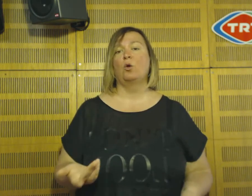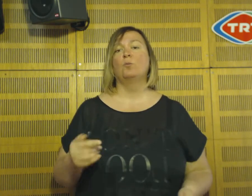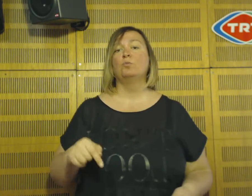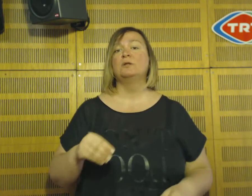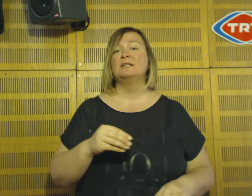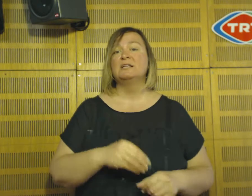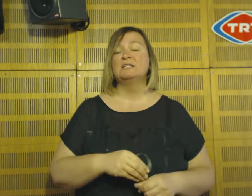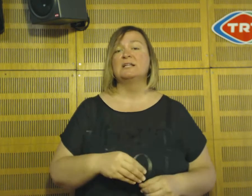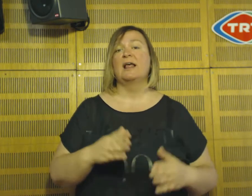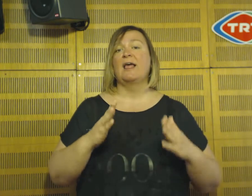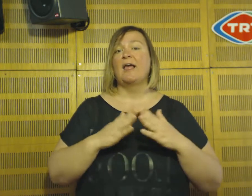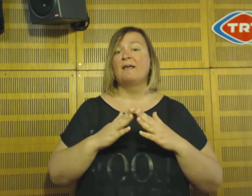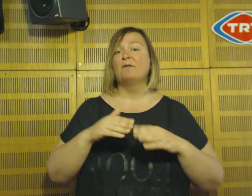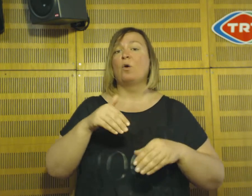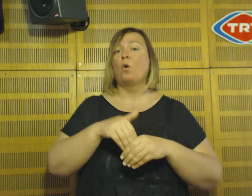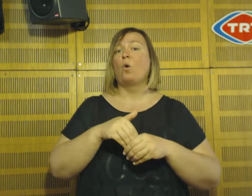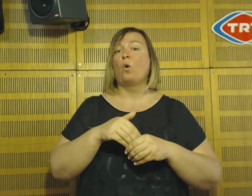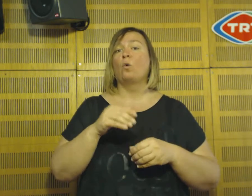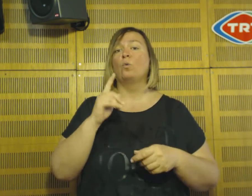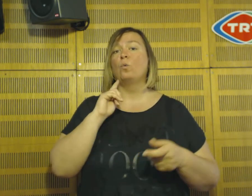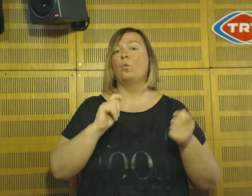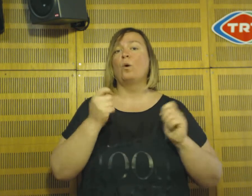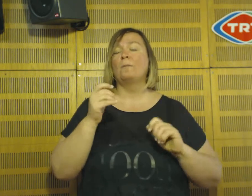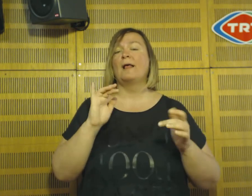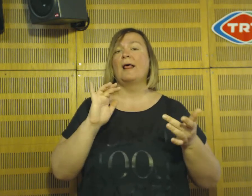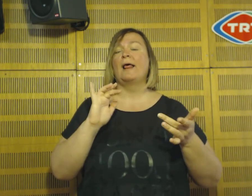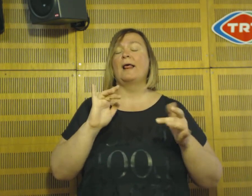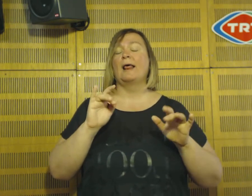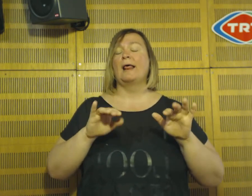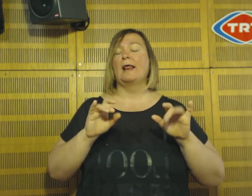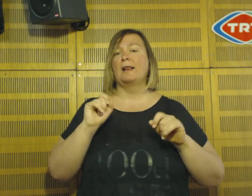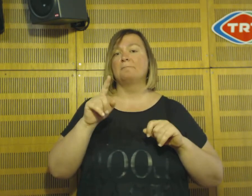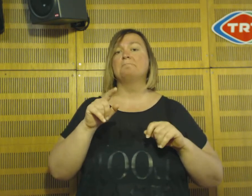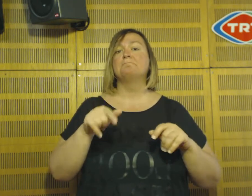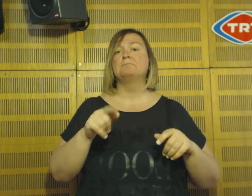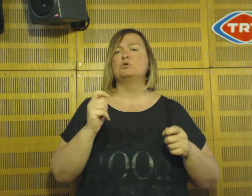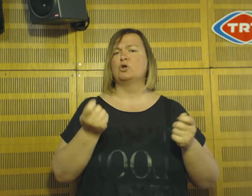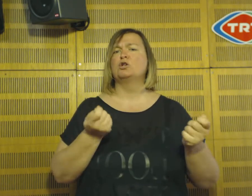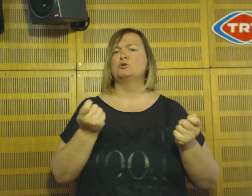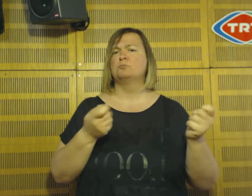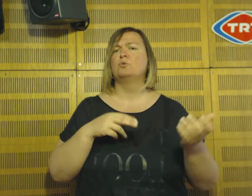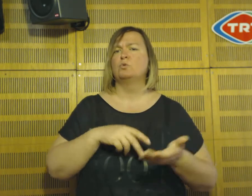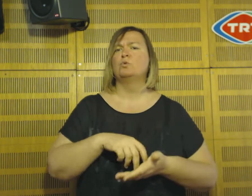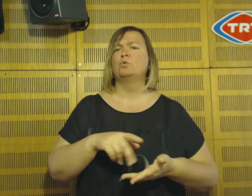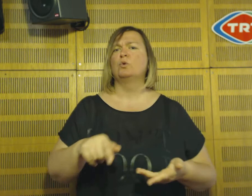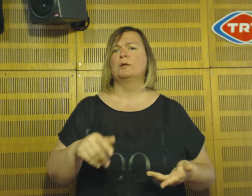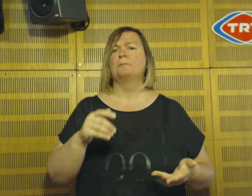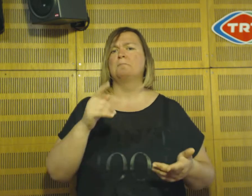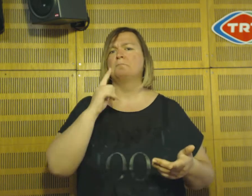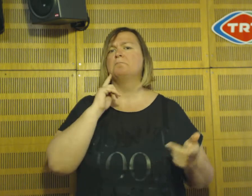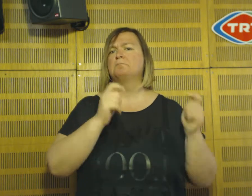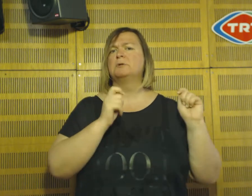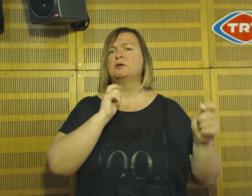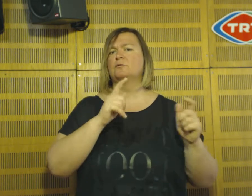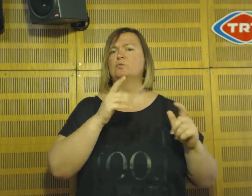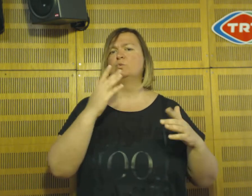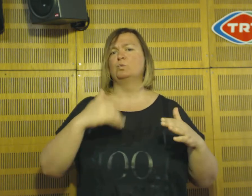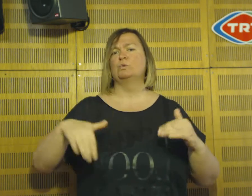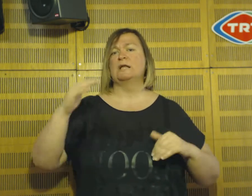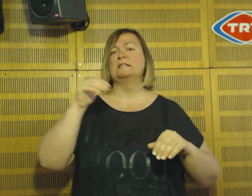için evden oy kullanma ile ilgili, elektronik oy kullanma ile ilgili birçok çalışma yürütülüyor. İlgili makamlar tarafından, Yüksek Seçim Kurulu